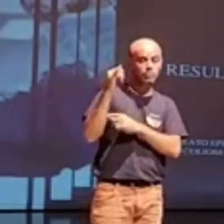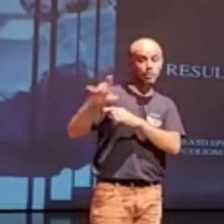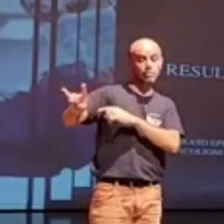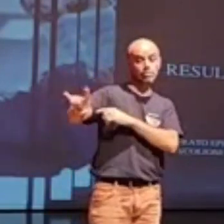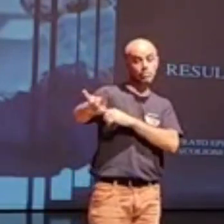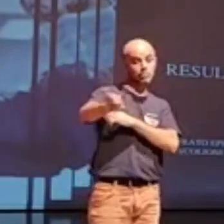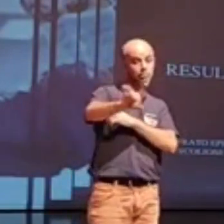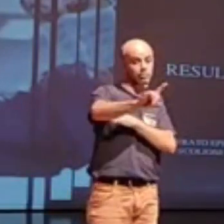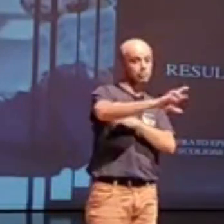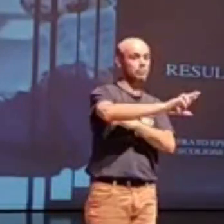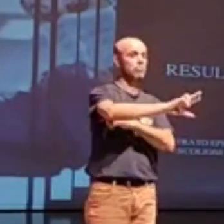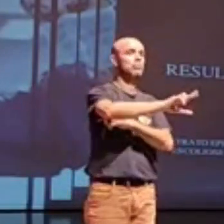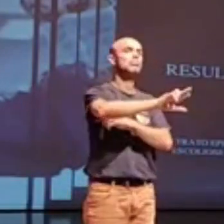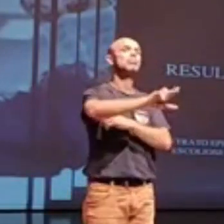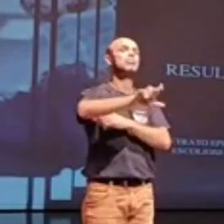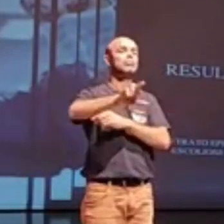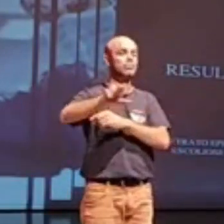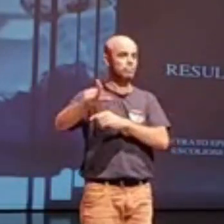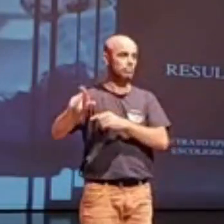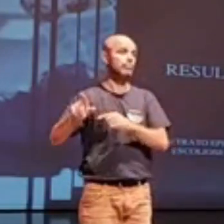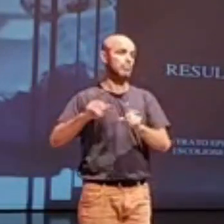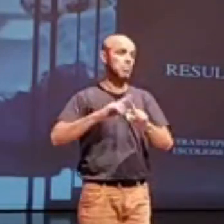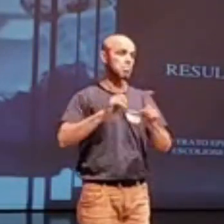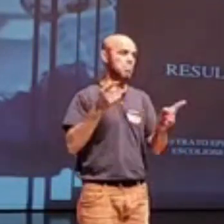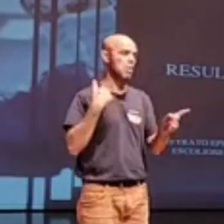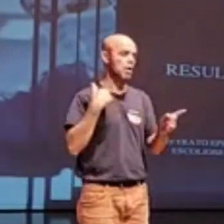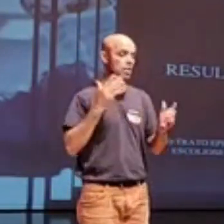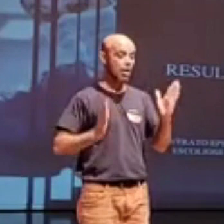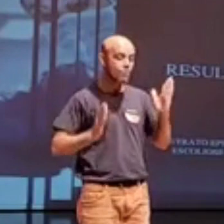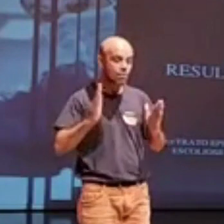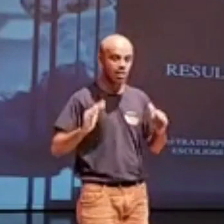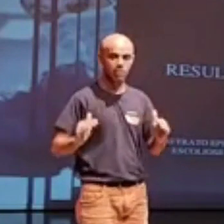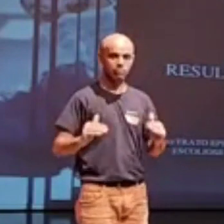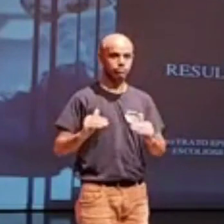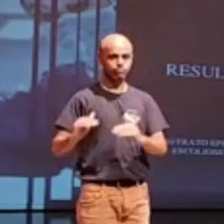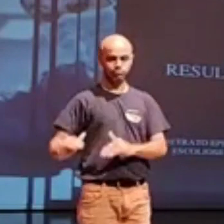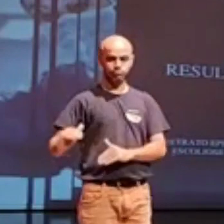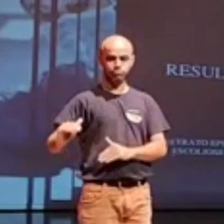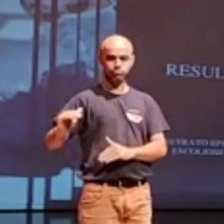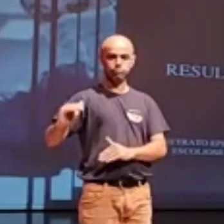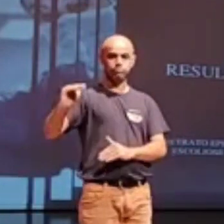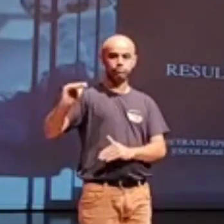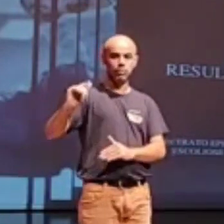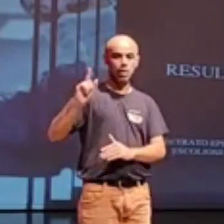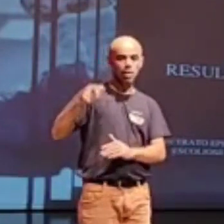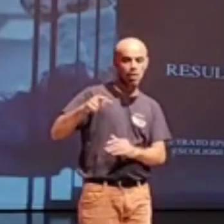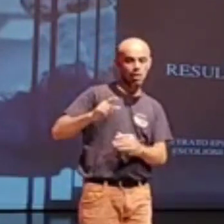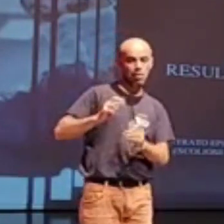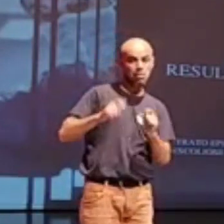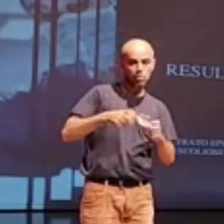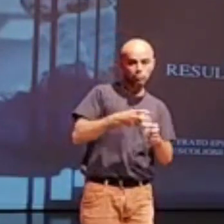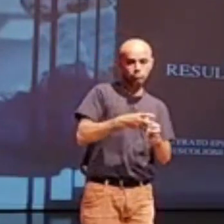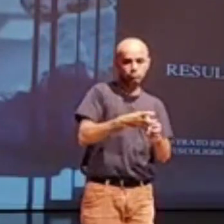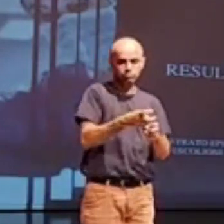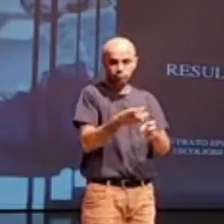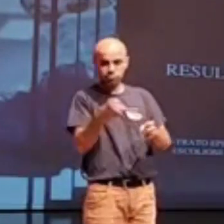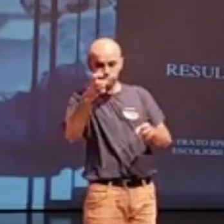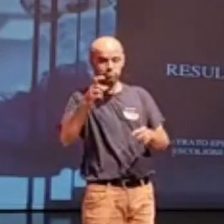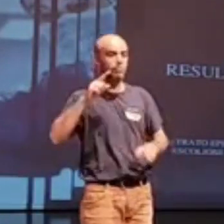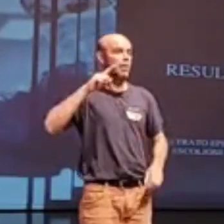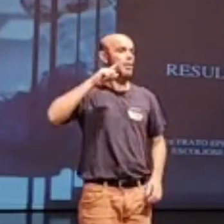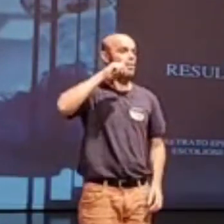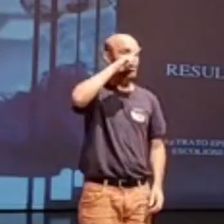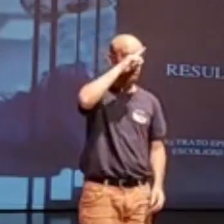gente já sabe que quando está na fase do crescimento, geralmente é quando se piora a curva. E o que